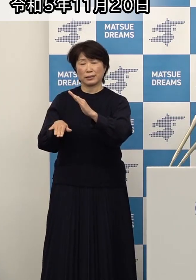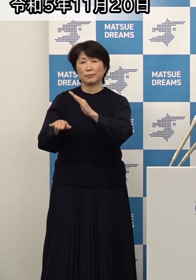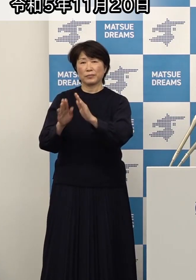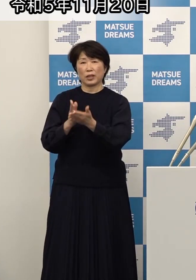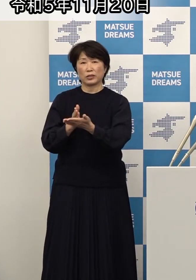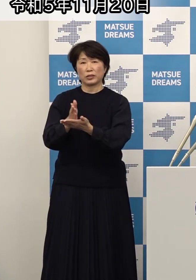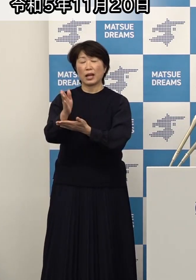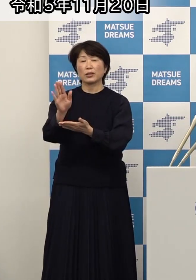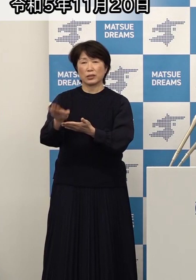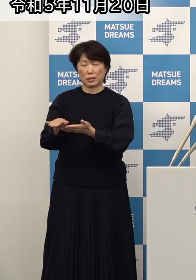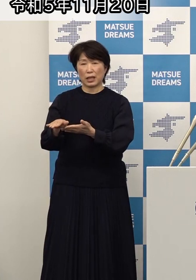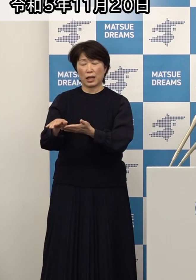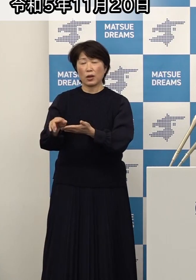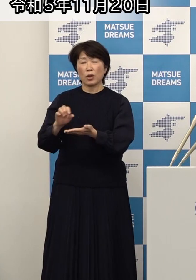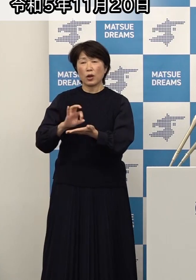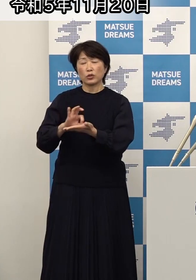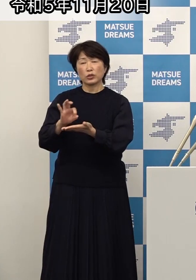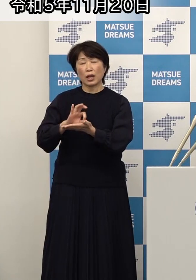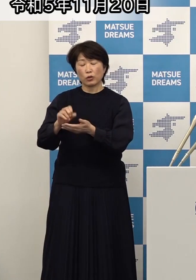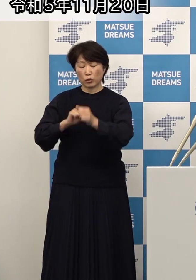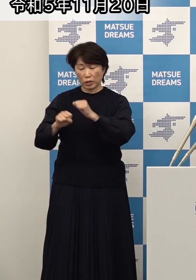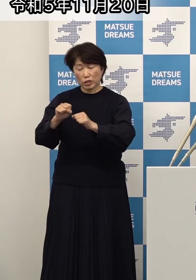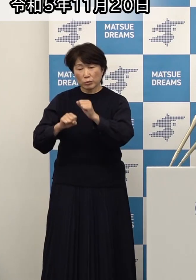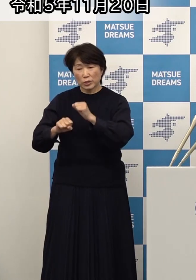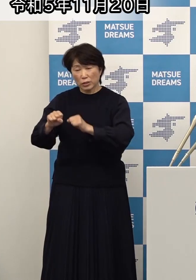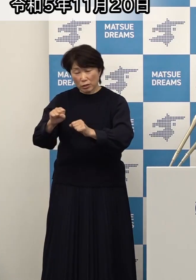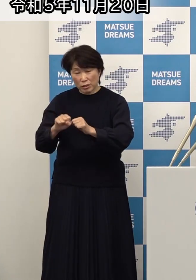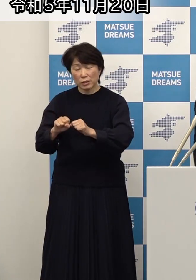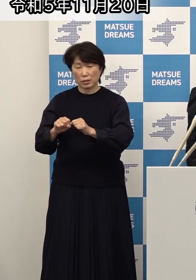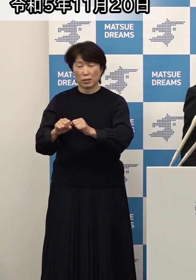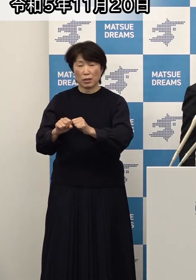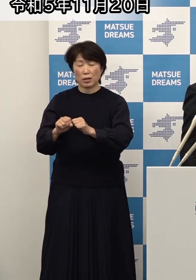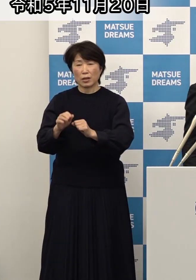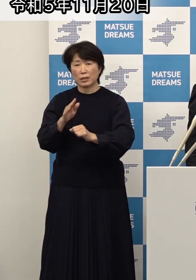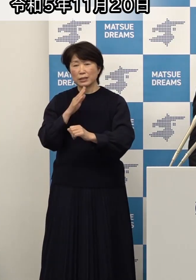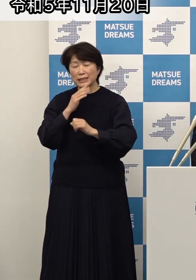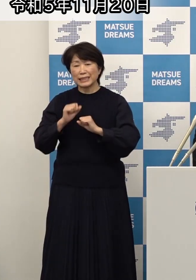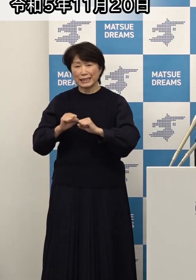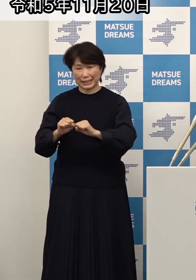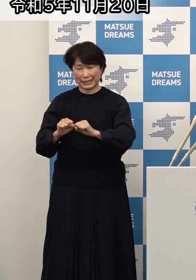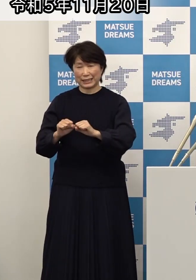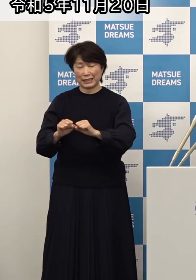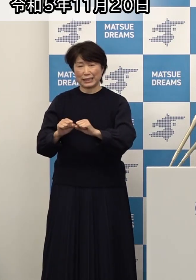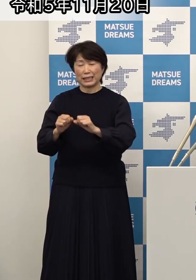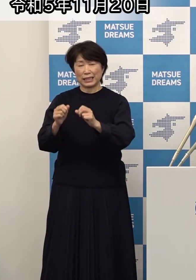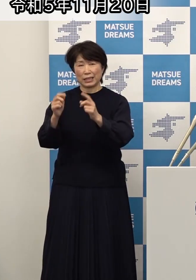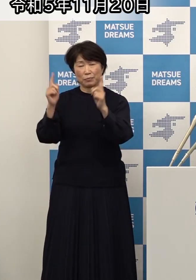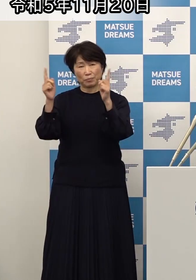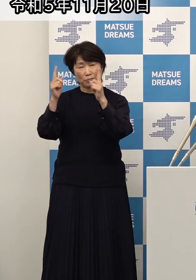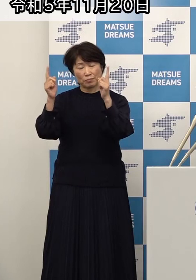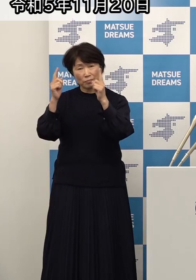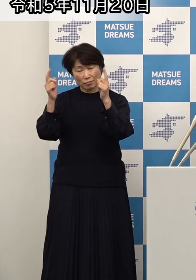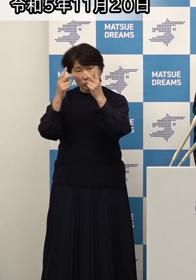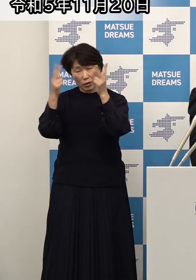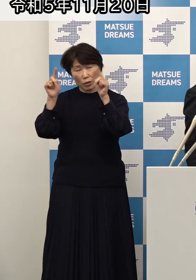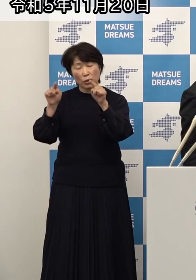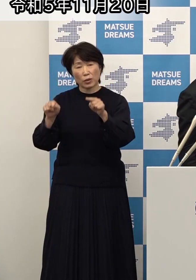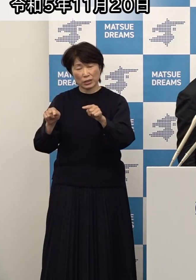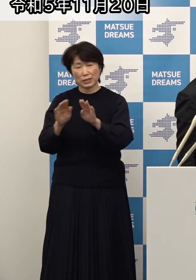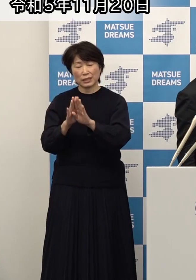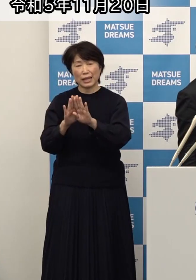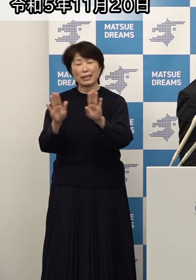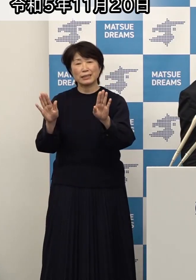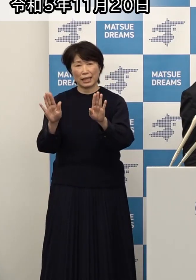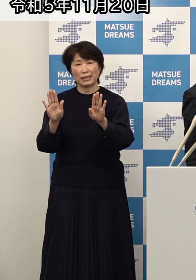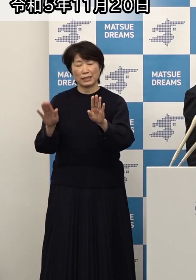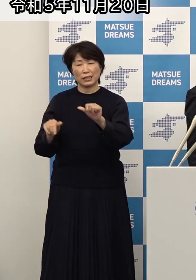ですね推進する取り組みというのを継続的に実施しております。これもイベント開催したもののほんの一部ですが、5